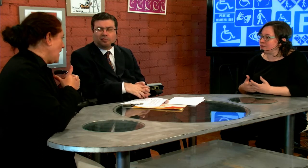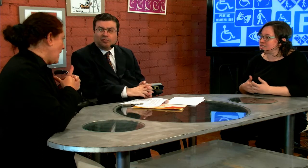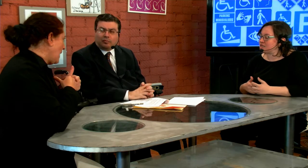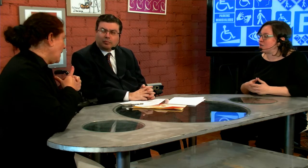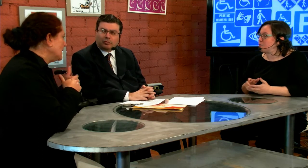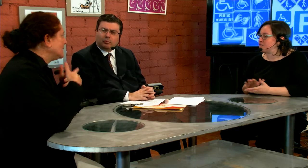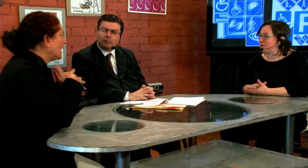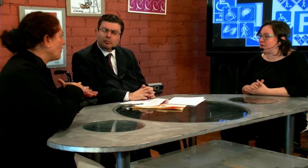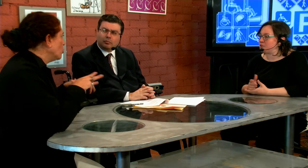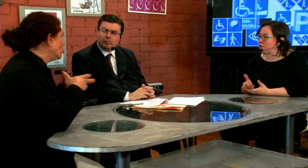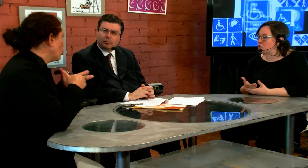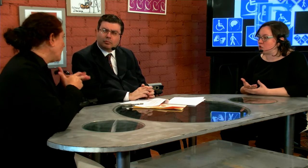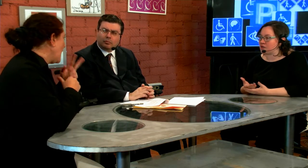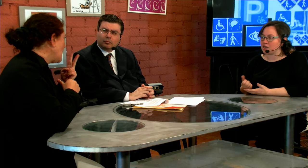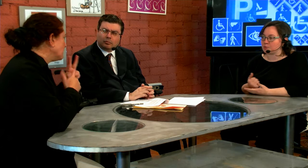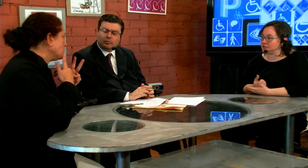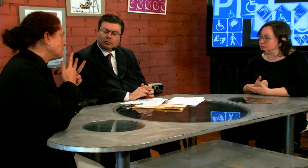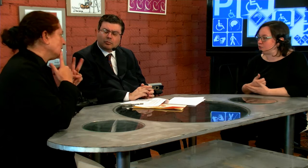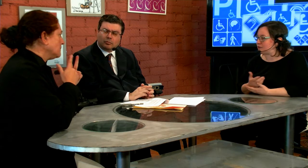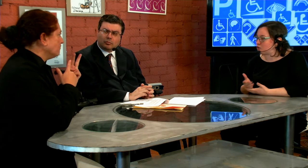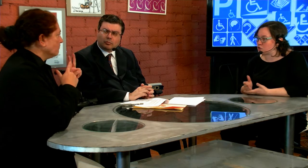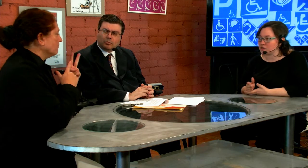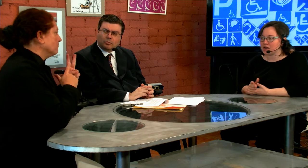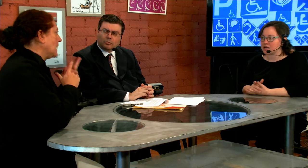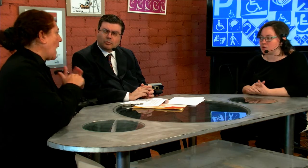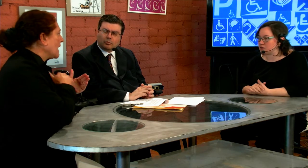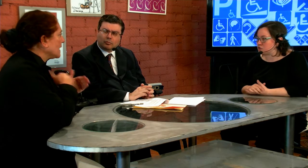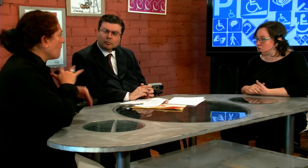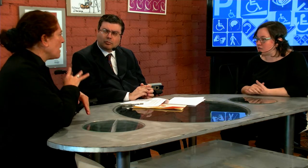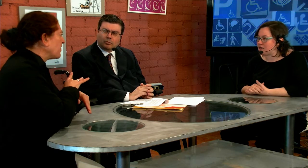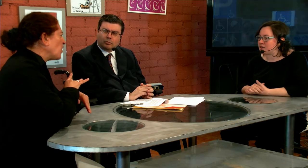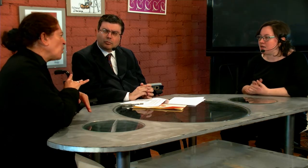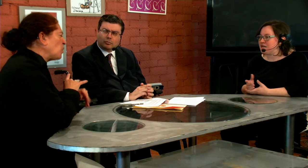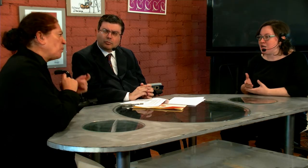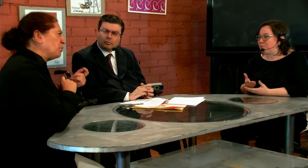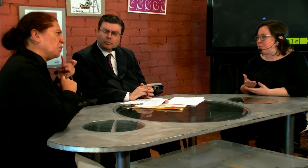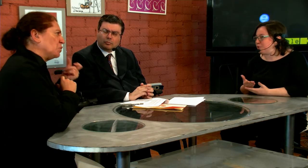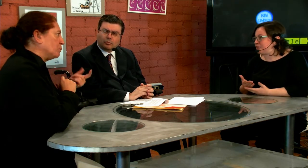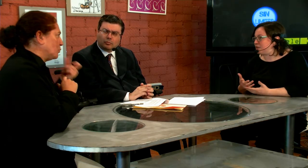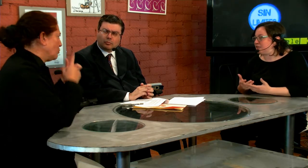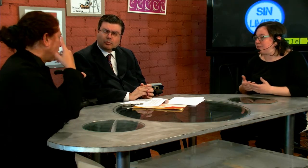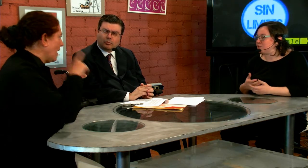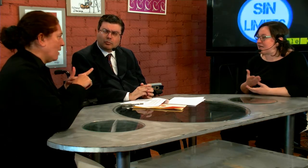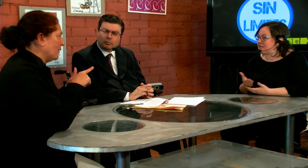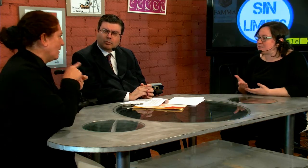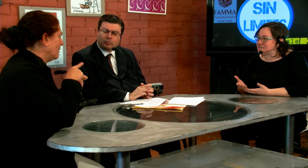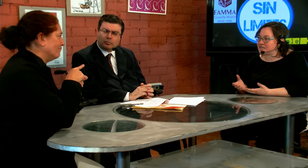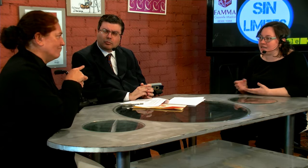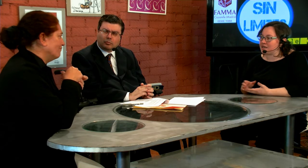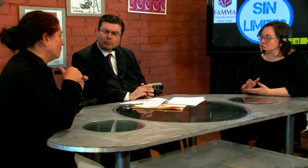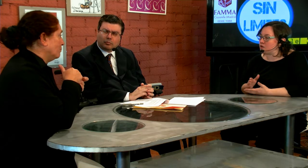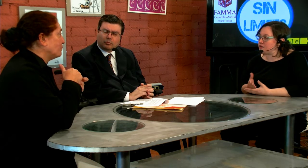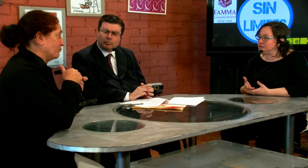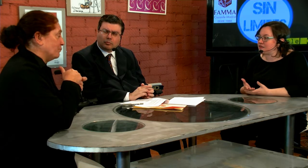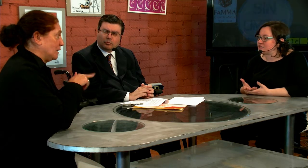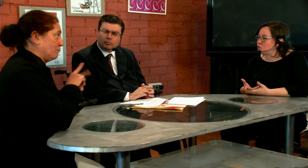la universidad, pues se van al ámbito de lo social, por ejemplo, trabajo social, educación social, porque pues carreras más